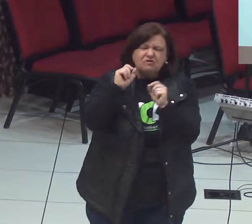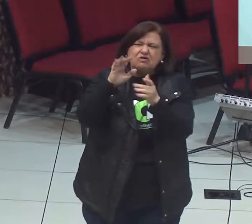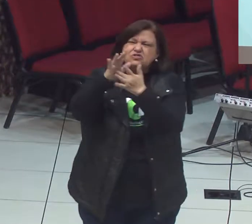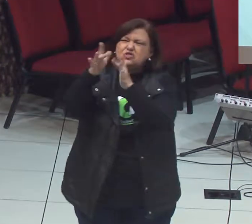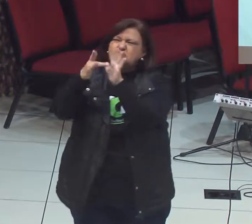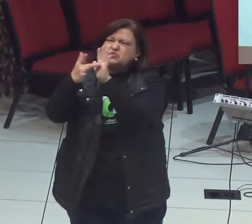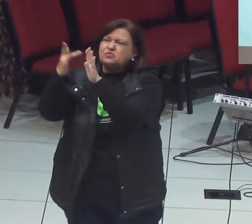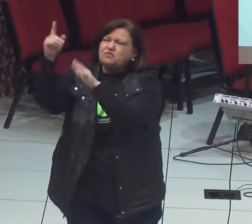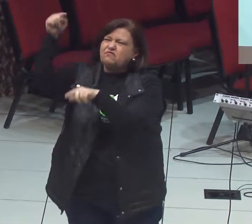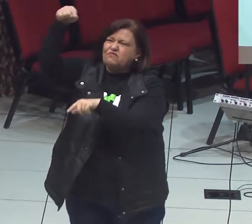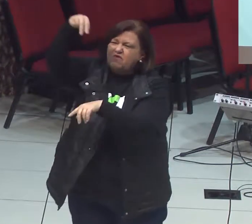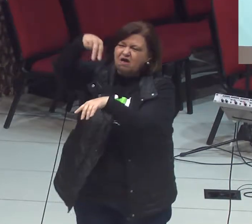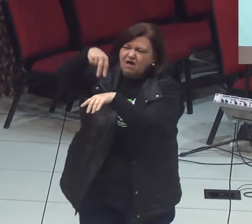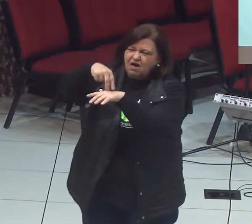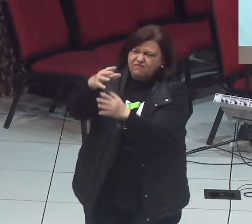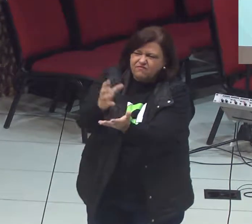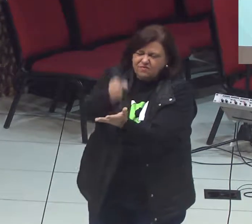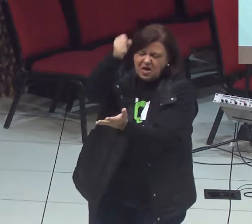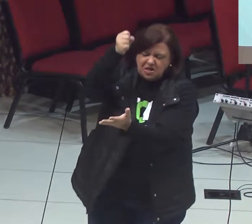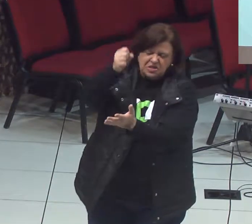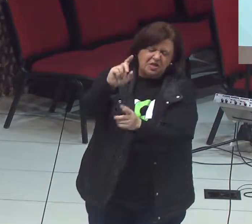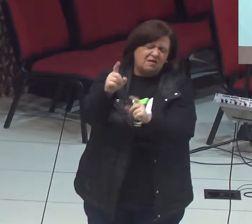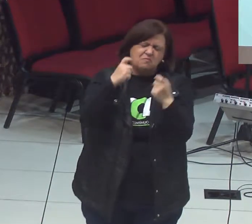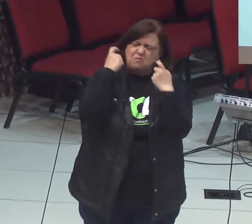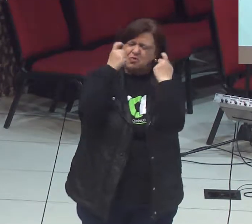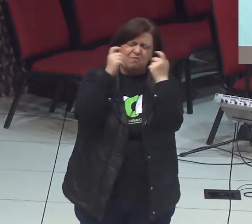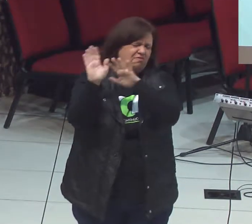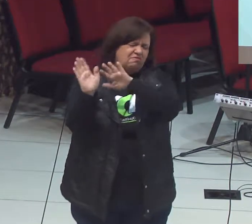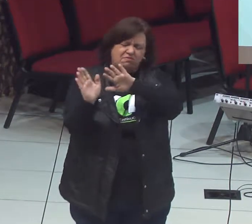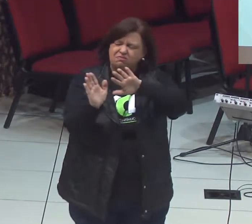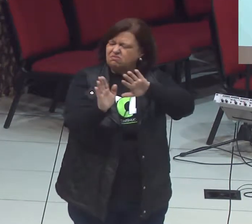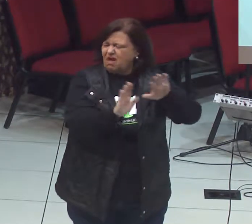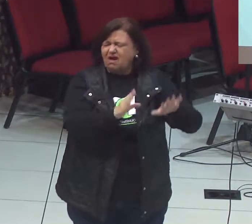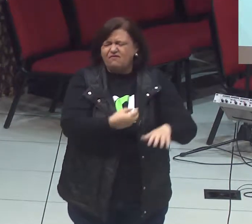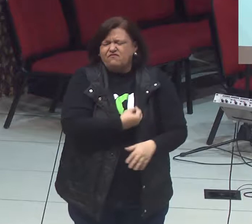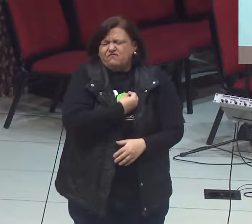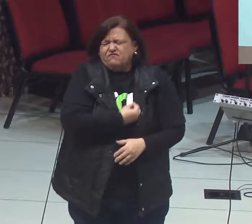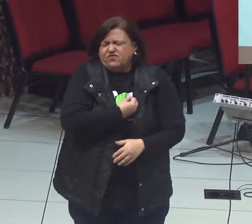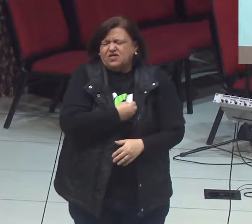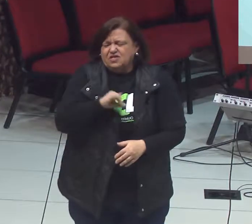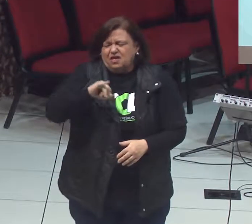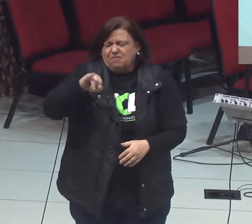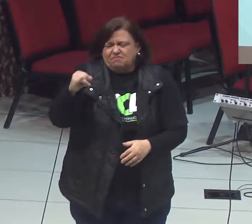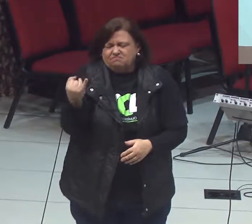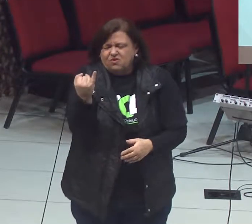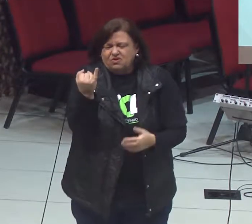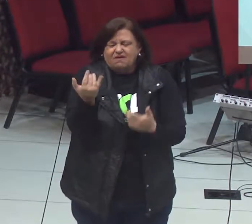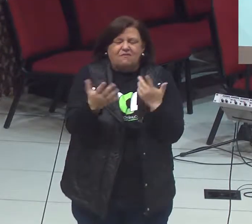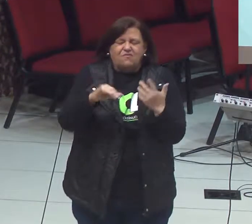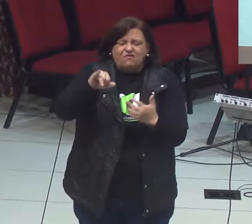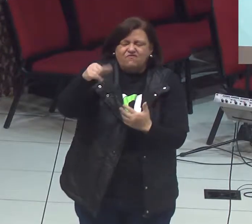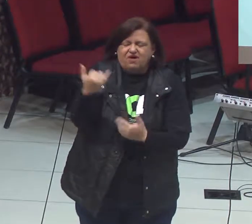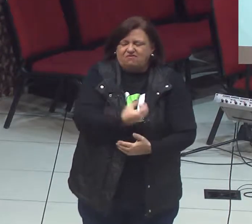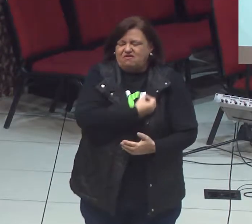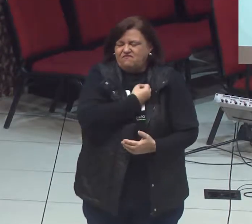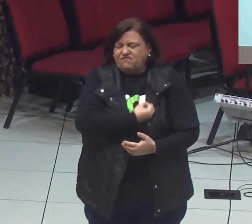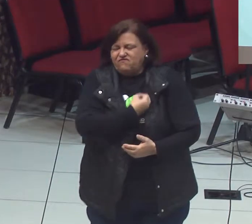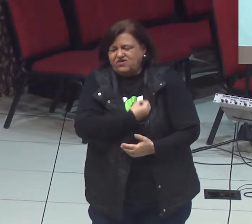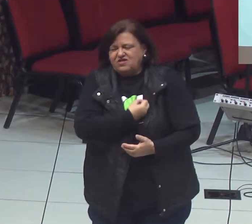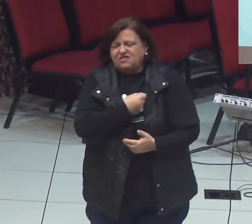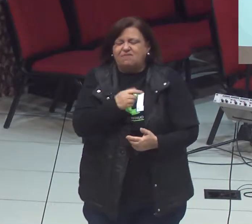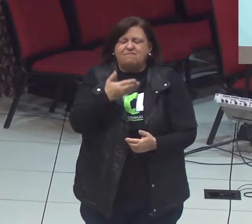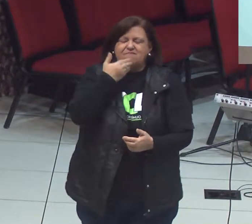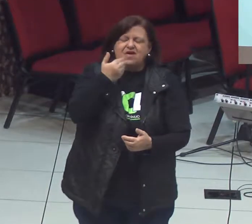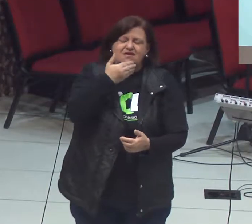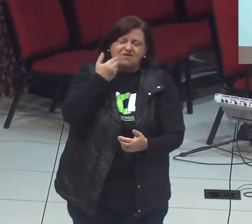que se preocupar do que ficar se preparando e se preocupando com essa vinda. Esse é um